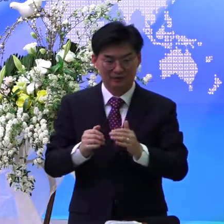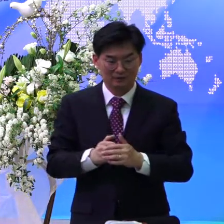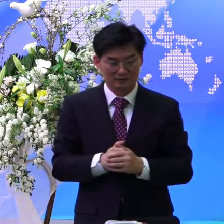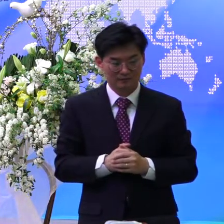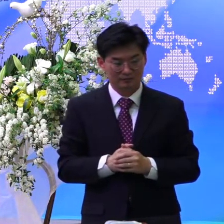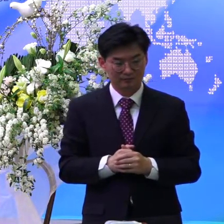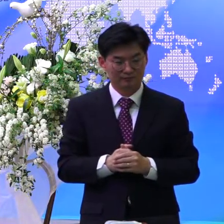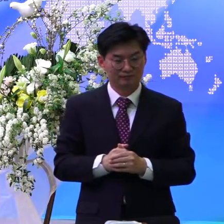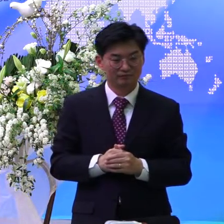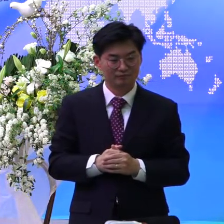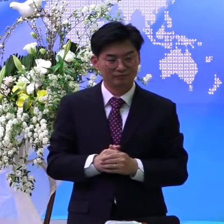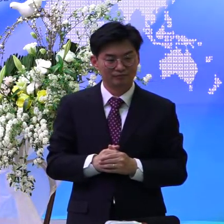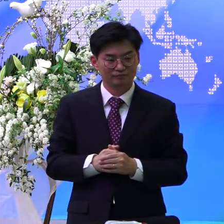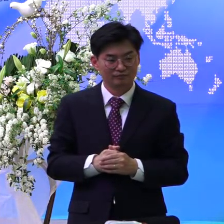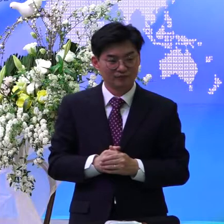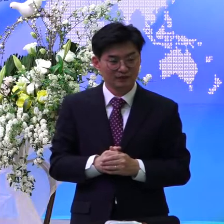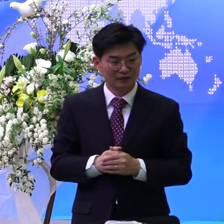많습니다.